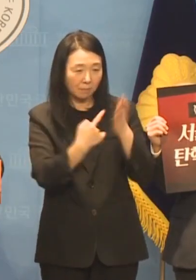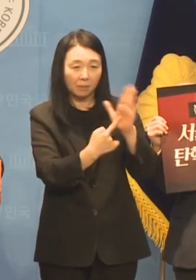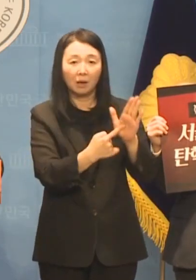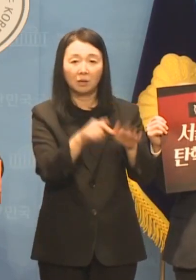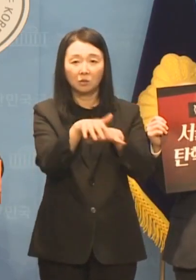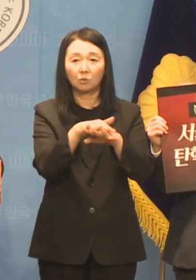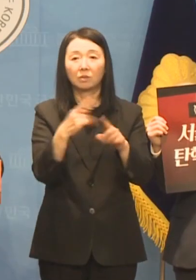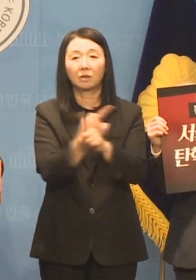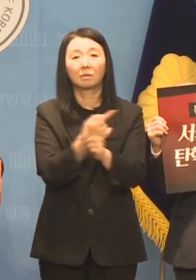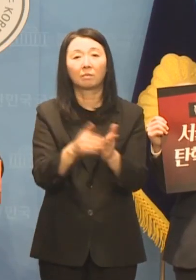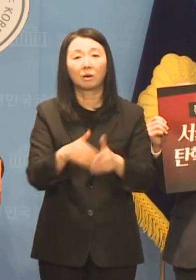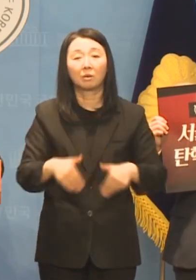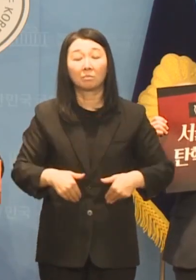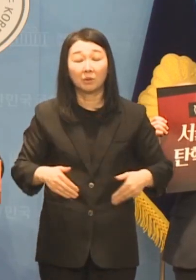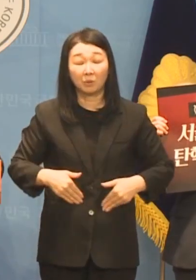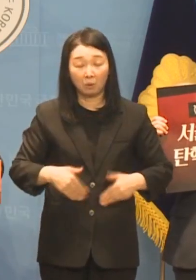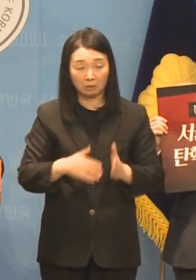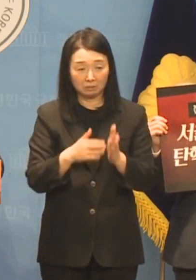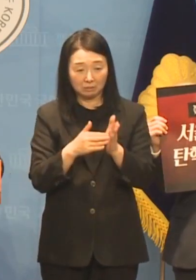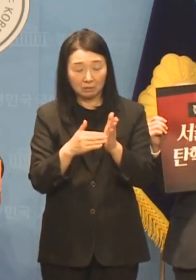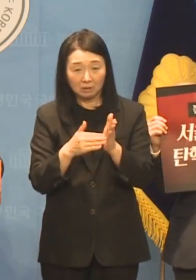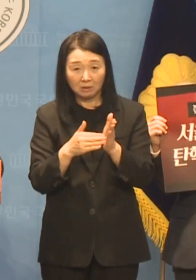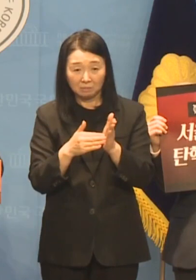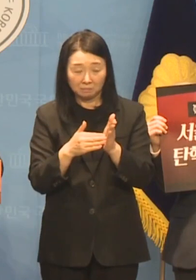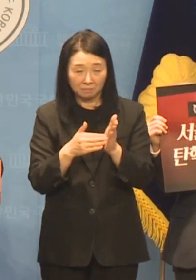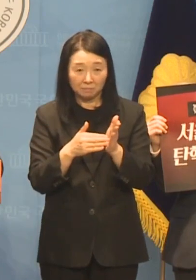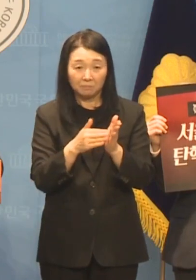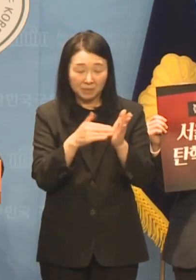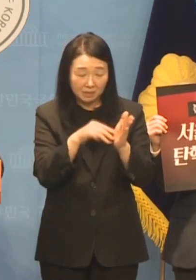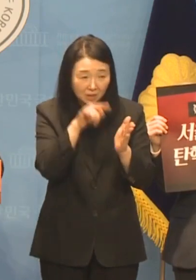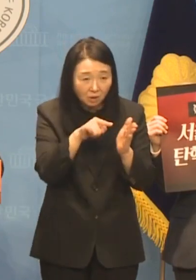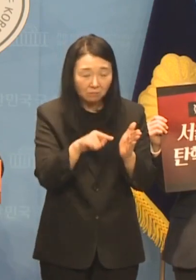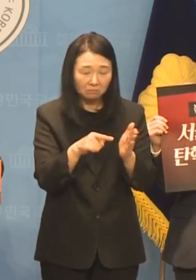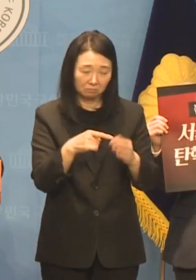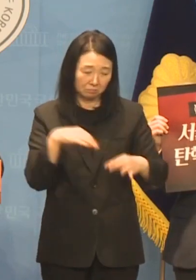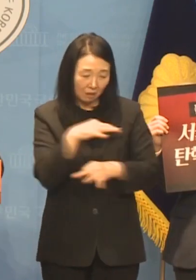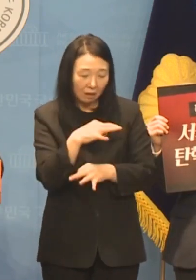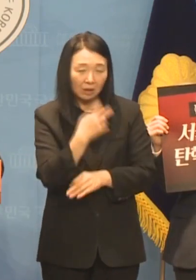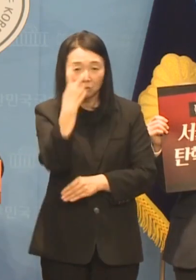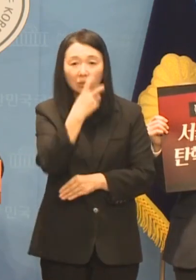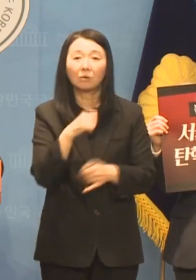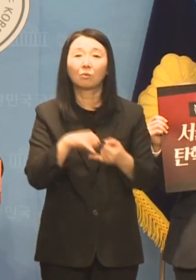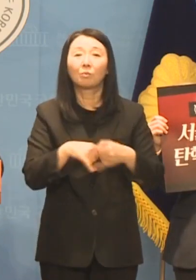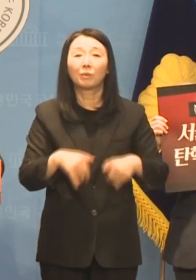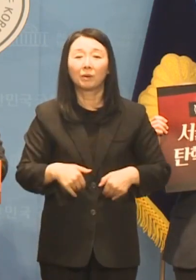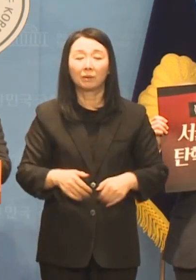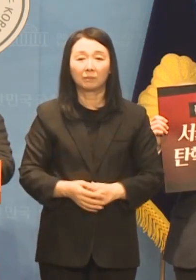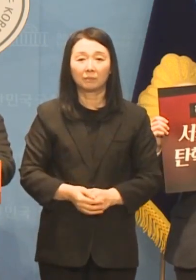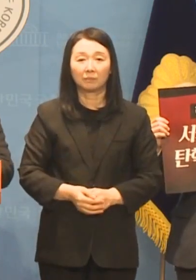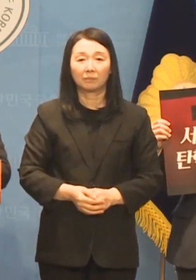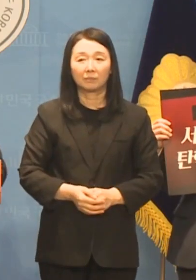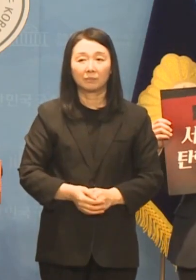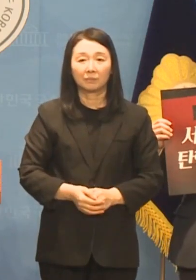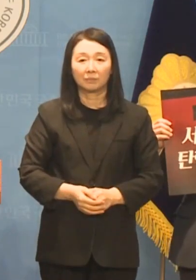조직 개편과 비리 수사로만 가능하다는 점을 말씀드립니다. 감사합니다.